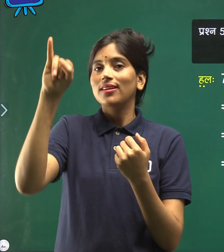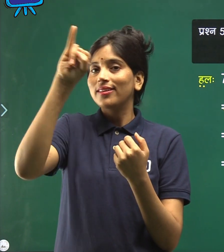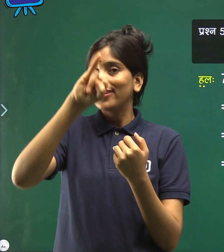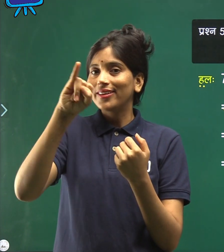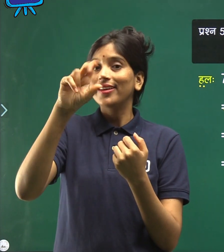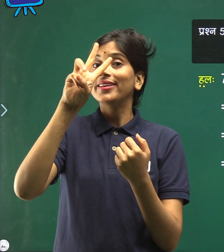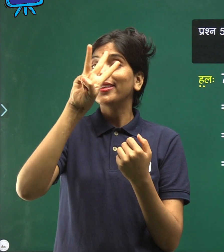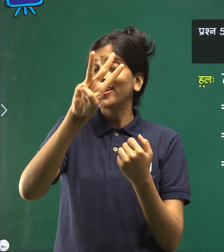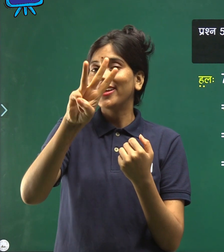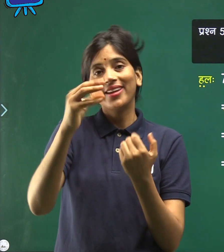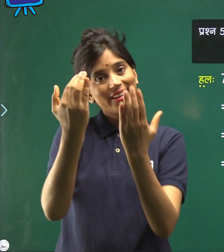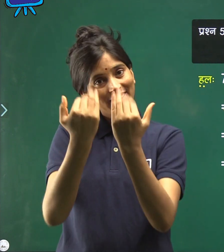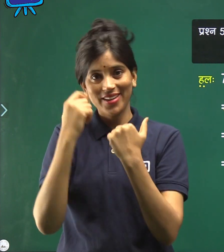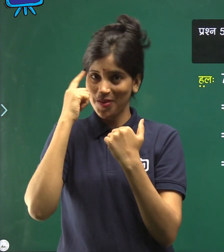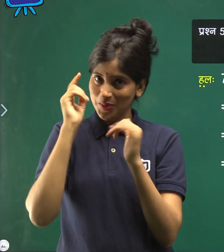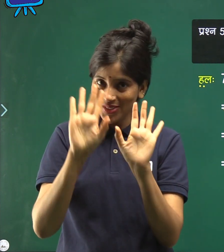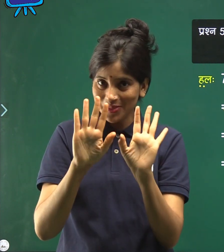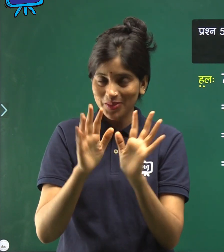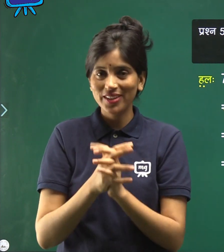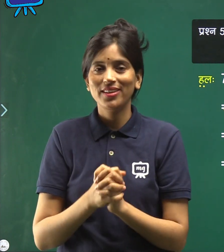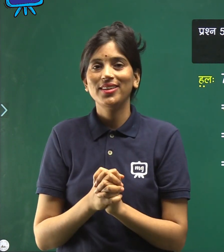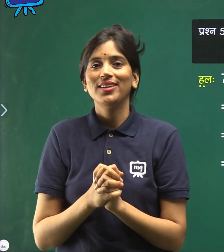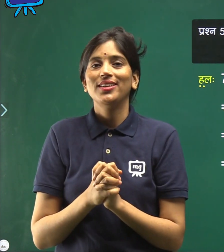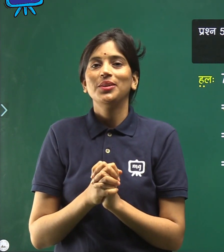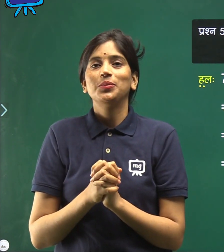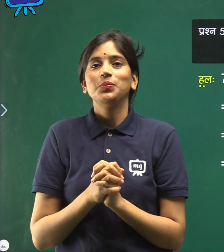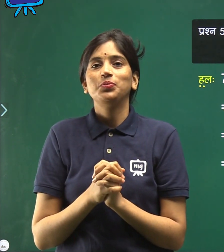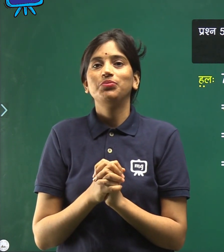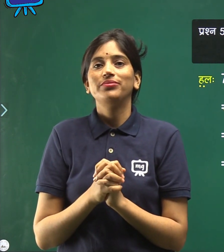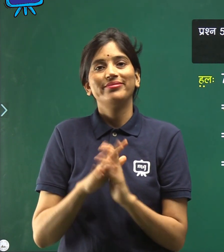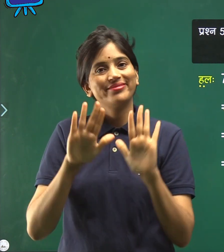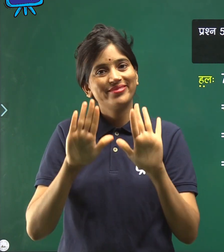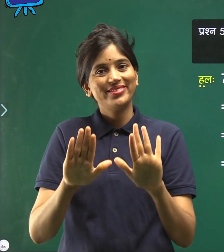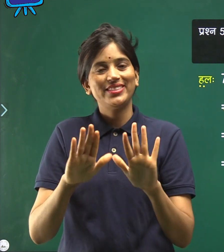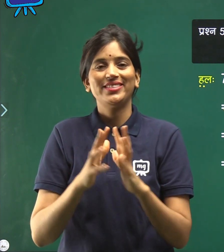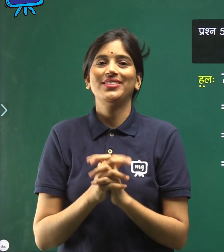763। आ गया बच्चों समझ में? ठीक है।